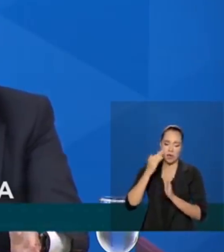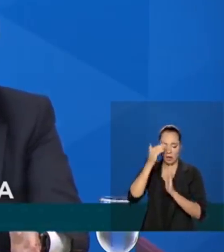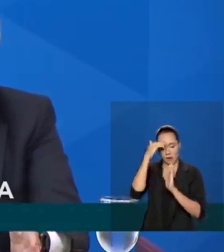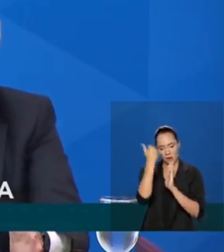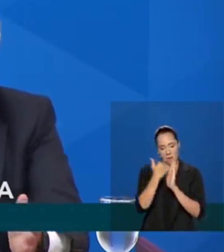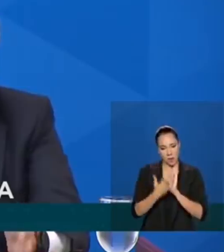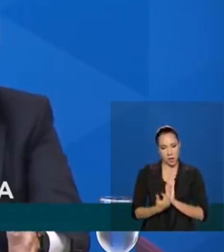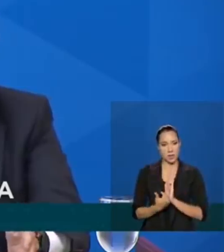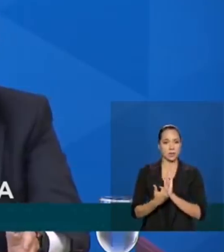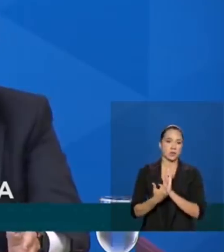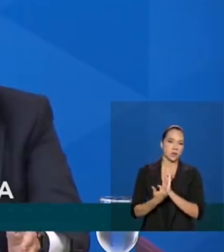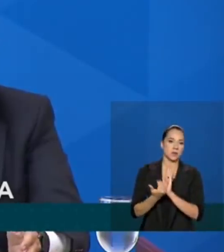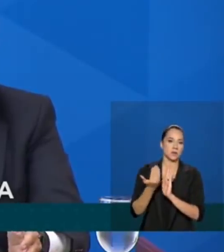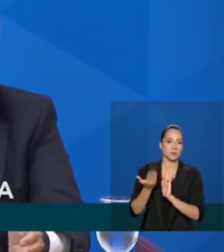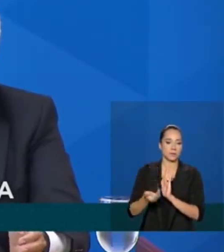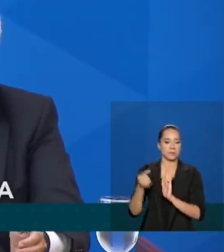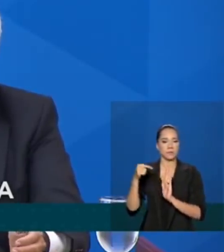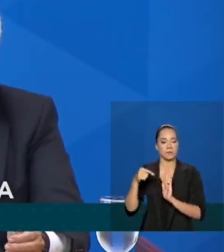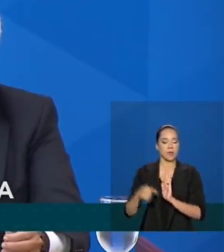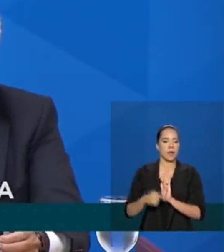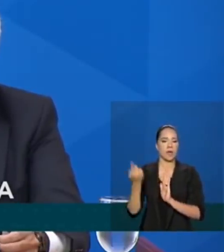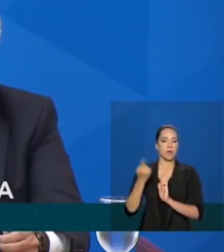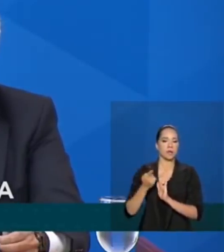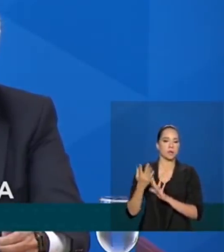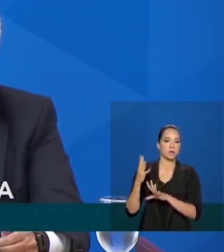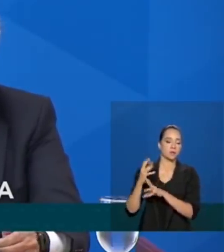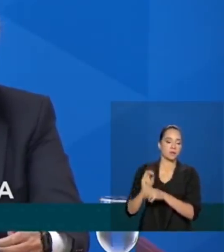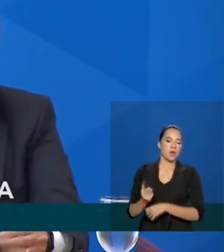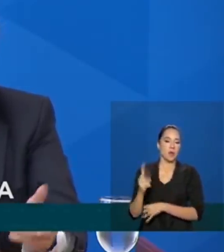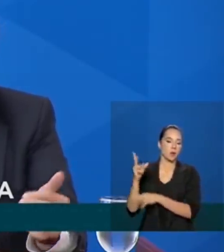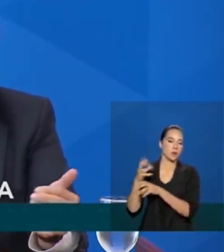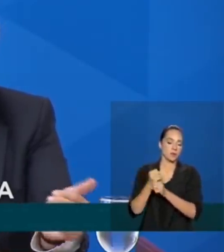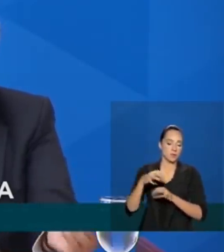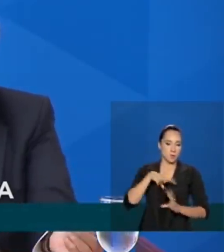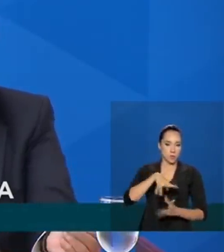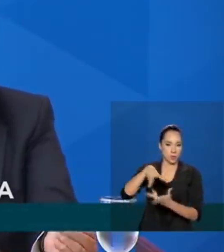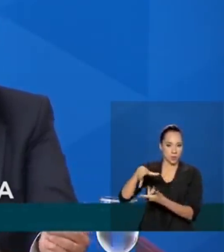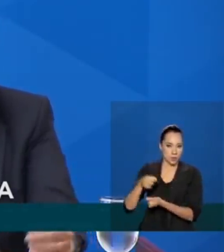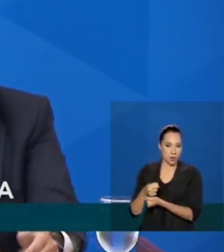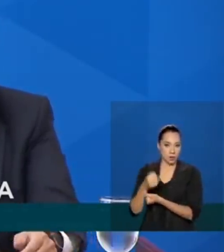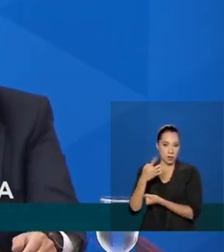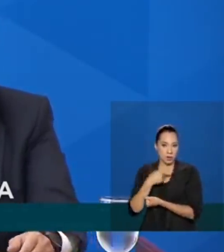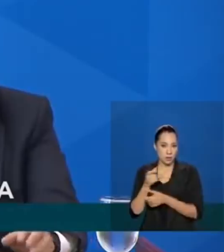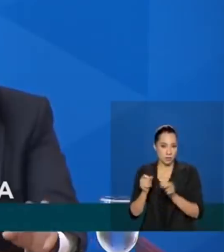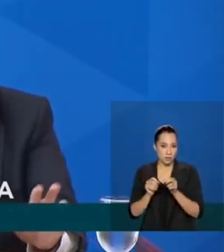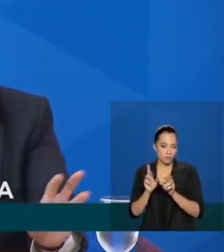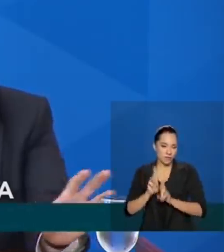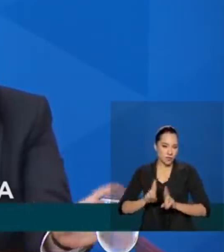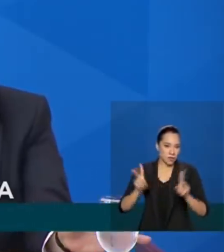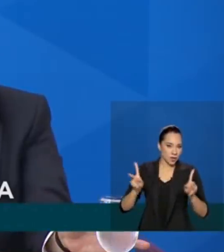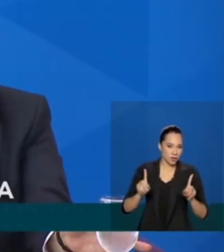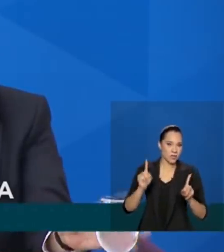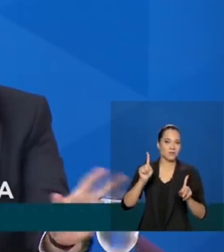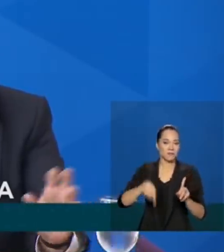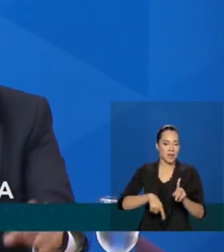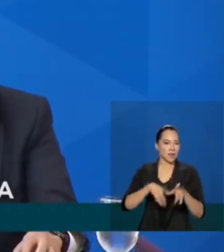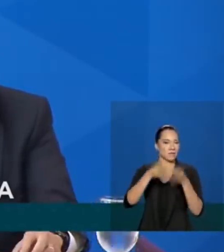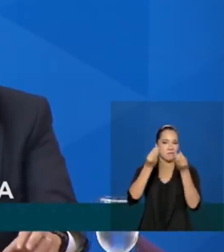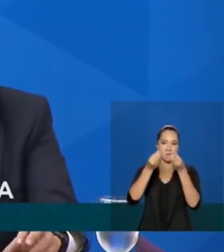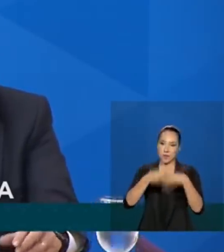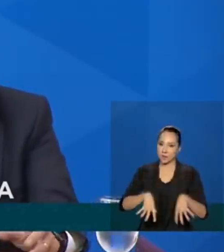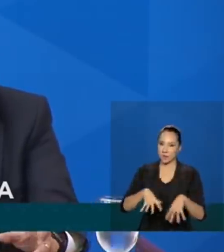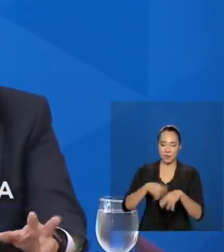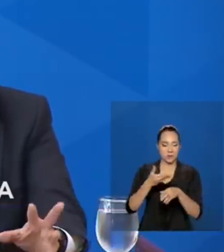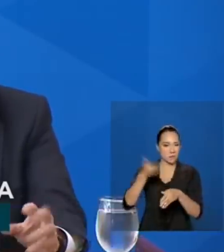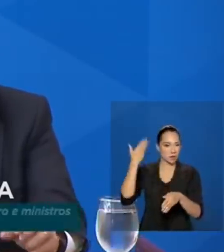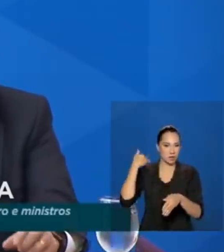portanto, as cotações internacionais. Fazer diferente disso foi desastroso no passado.